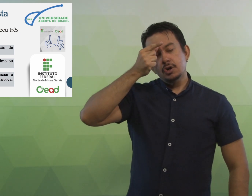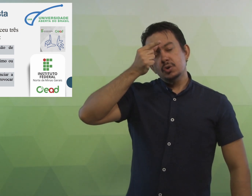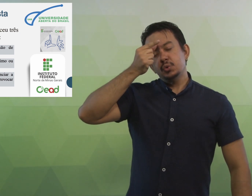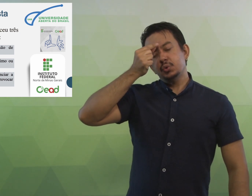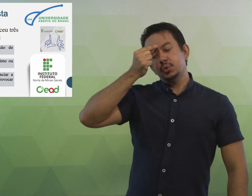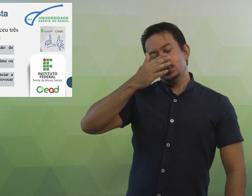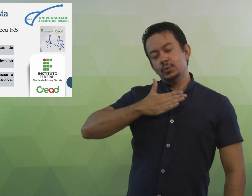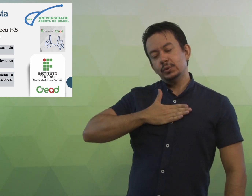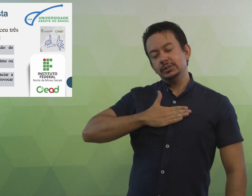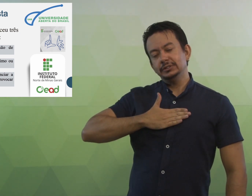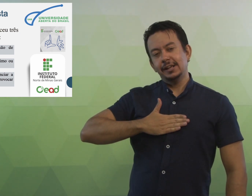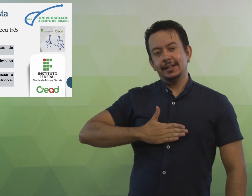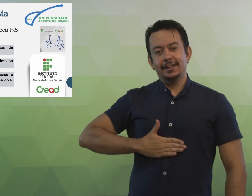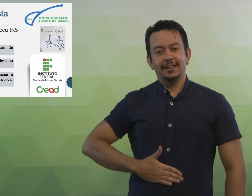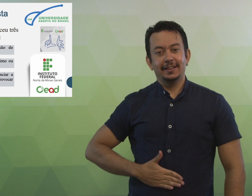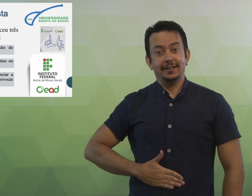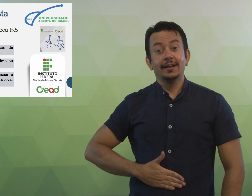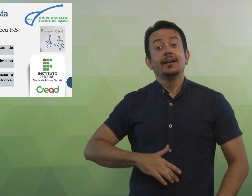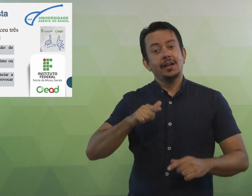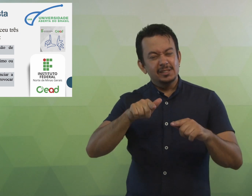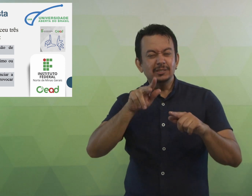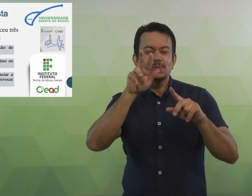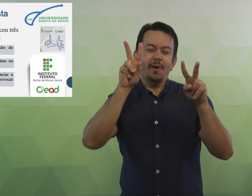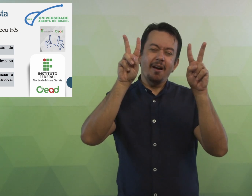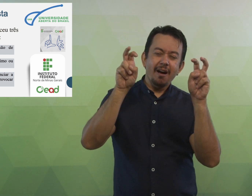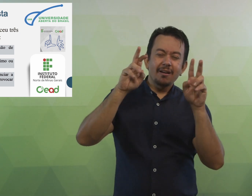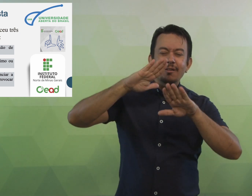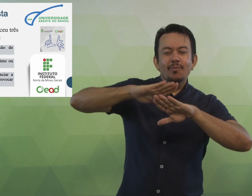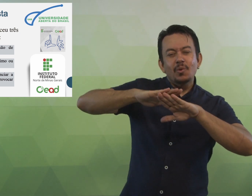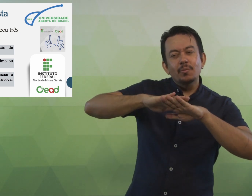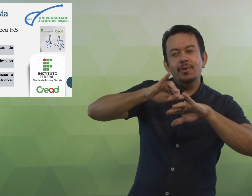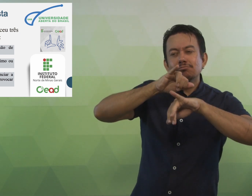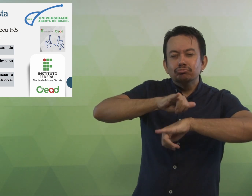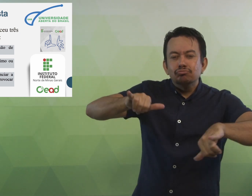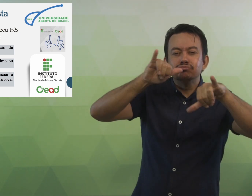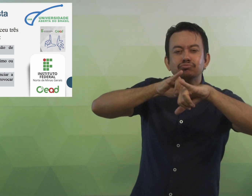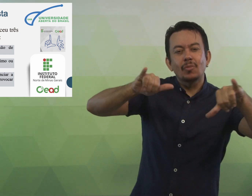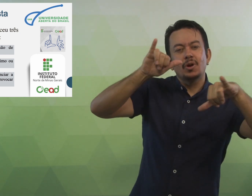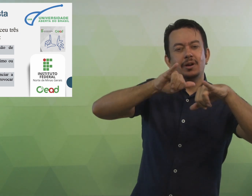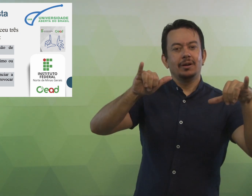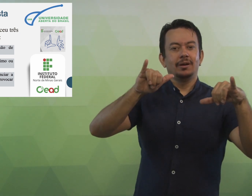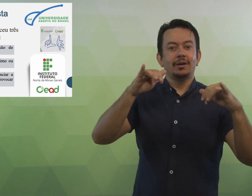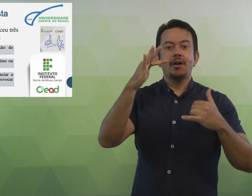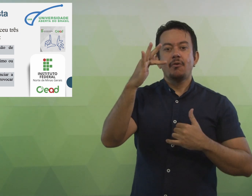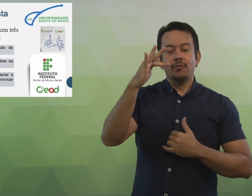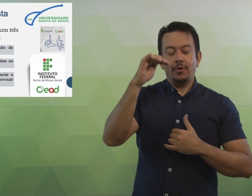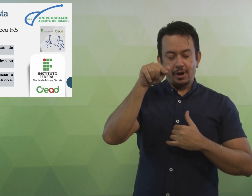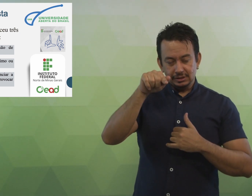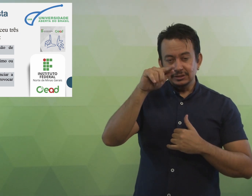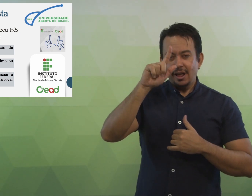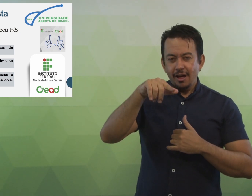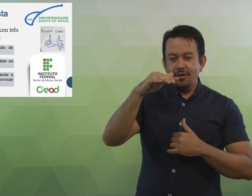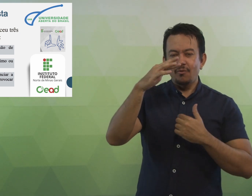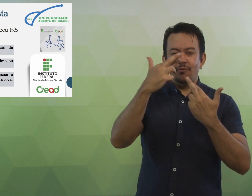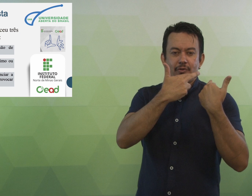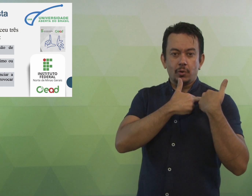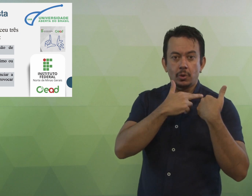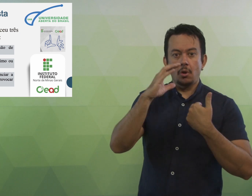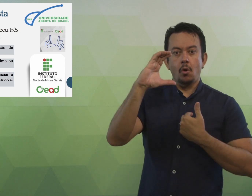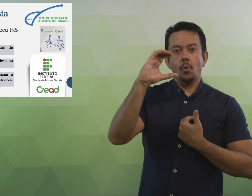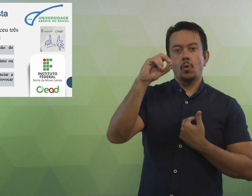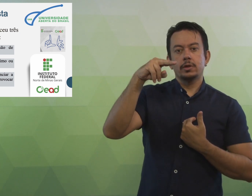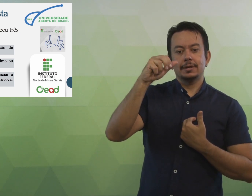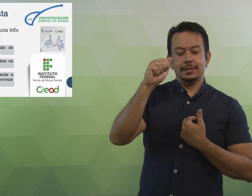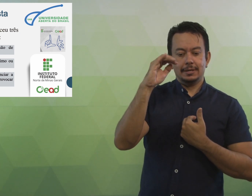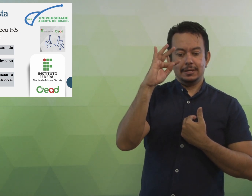você vai estar dando para ele um bombom e ao comer esse bombom, essa raiva vai passar, ele vai ficar feliz, tá? Então,